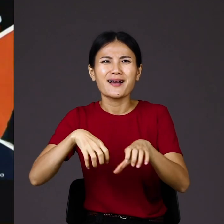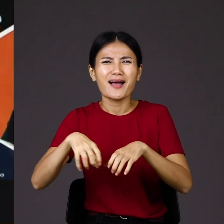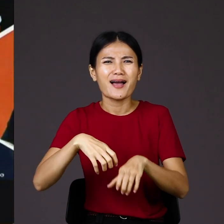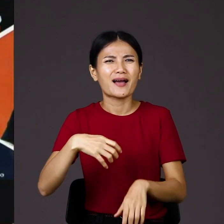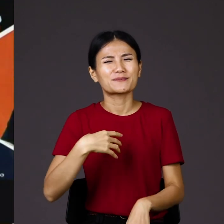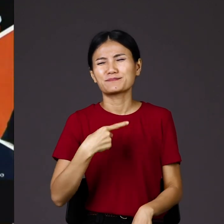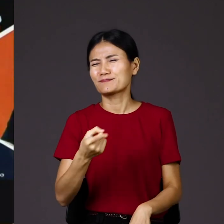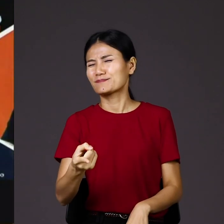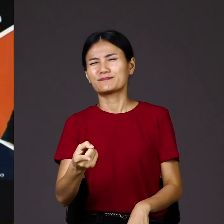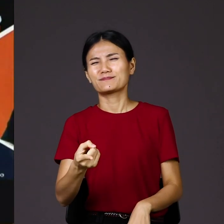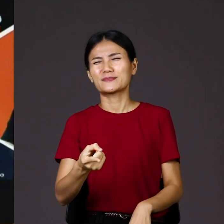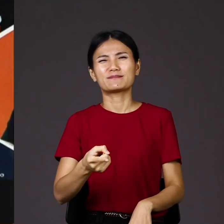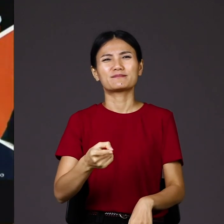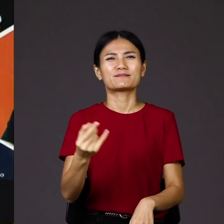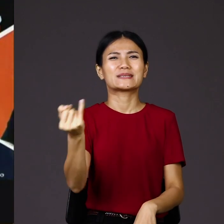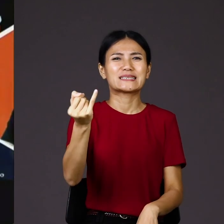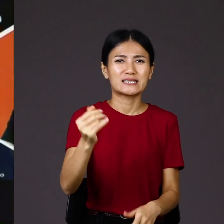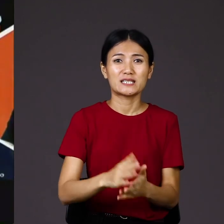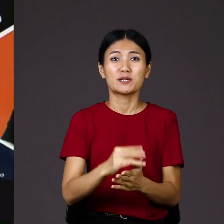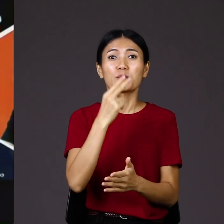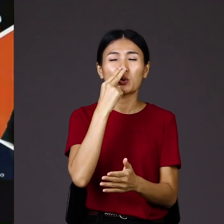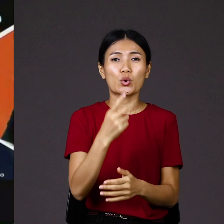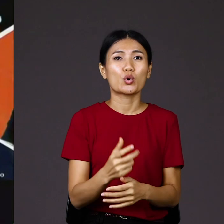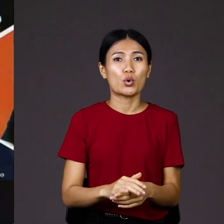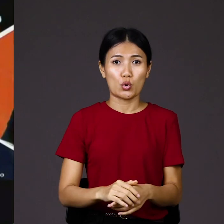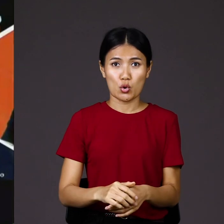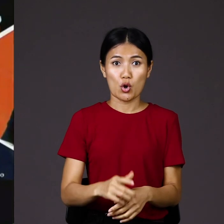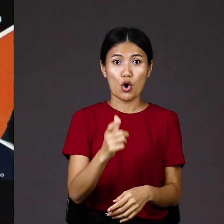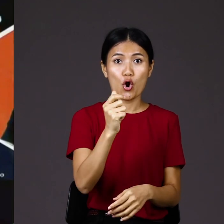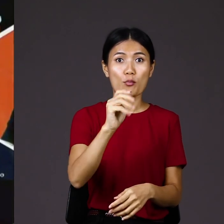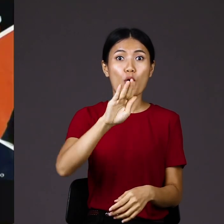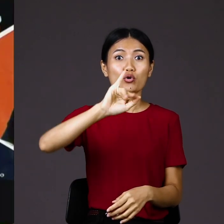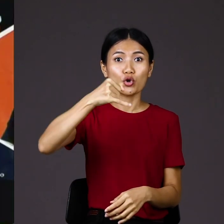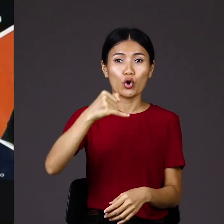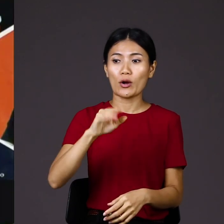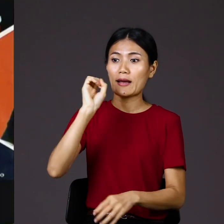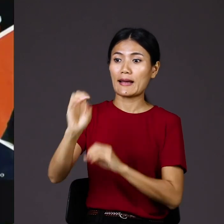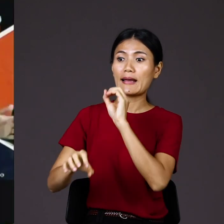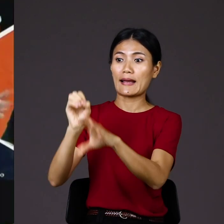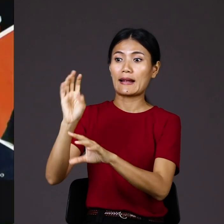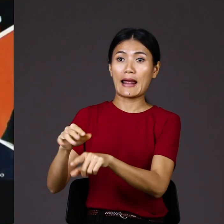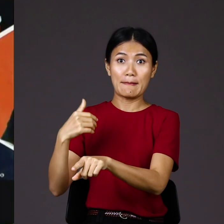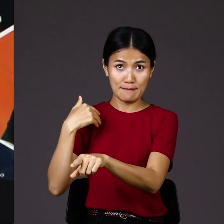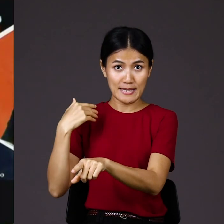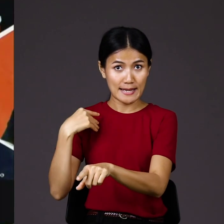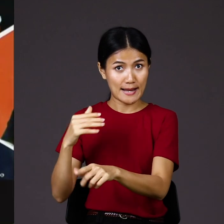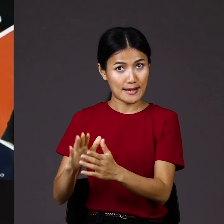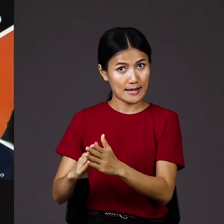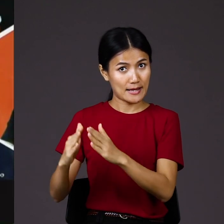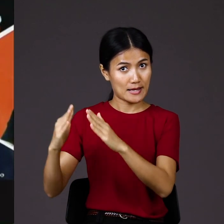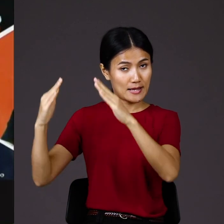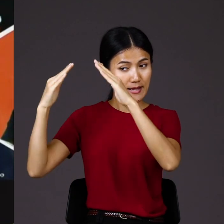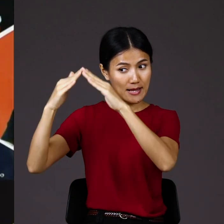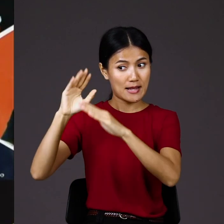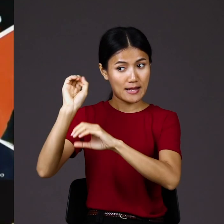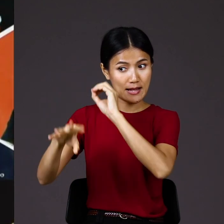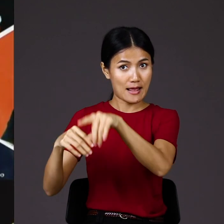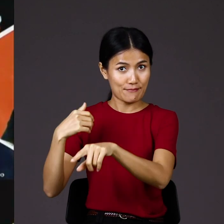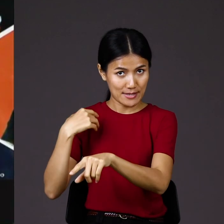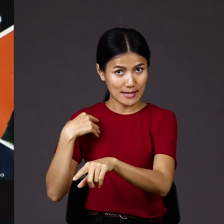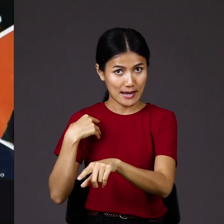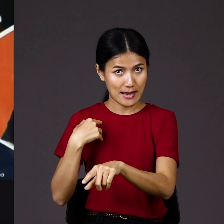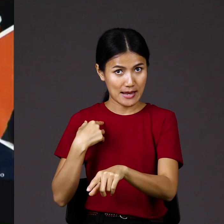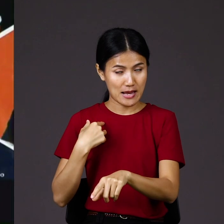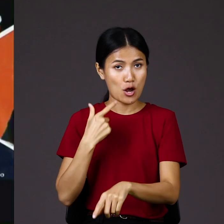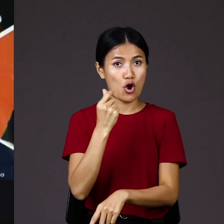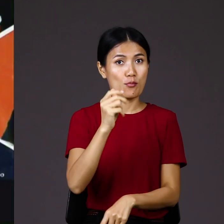การอย่างมืออาชีพเราสองคนไปดูโรงขยะของอบจ.มาหลายท่านไม่รู้อีกว่าอบจ.นนทบุรีมีโรง